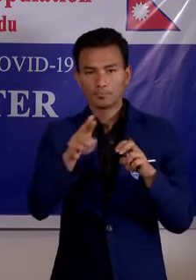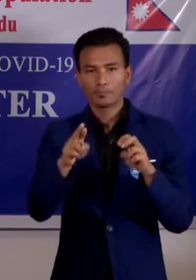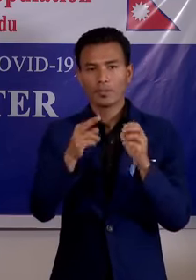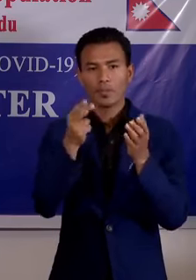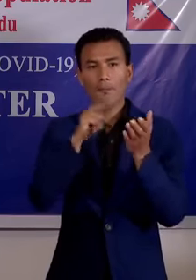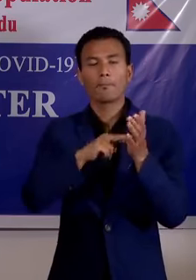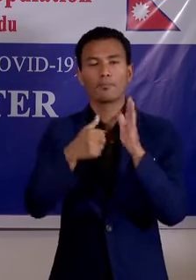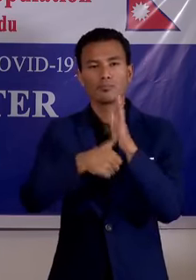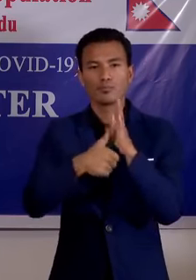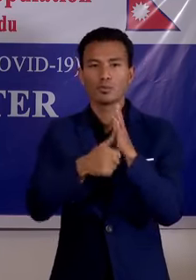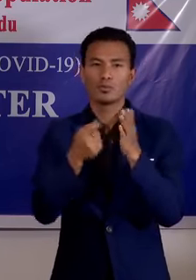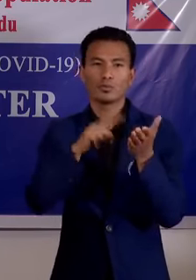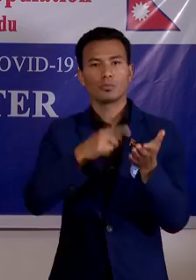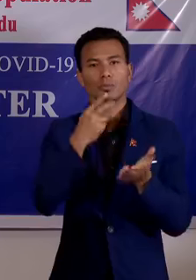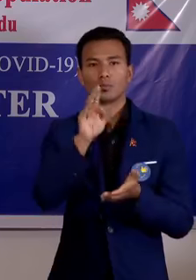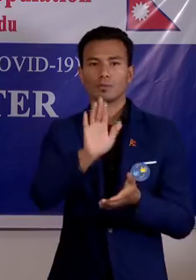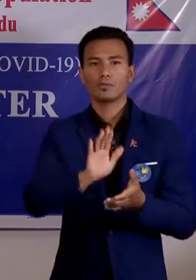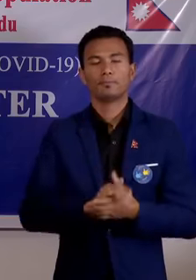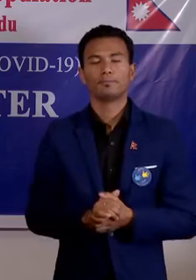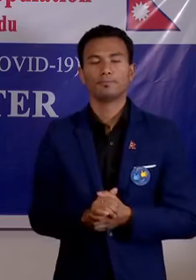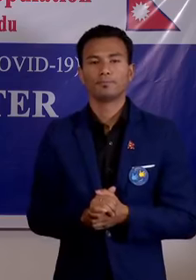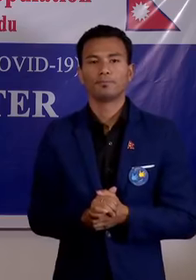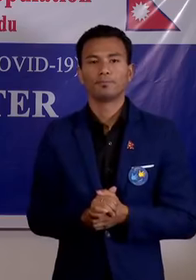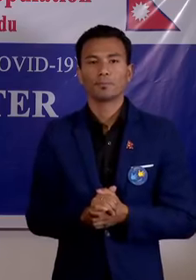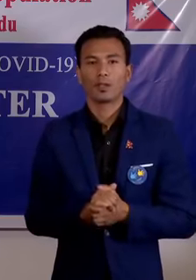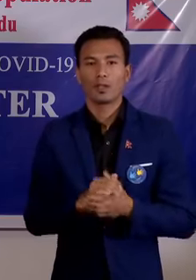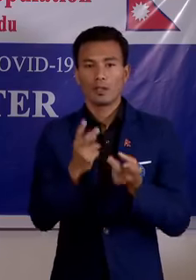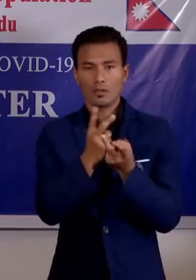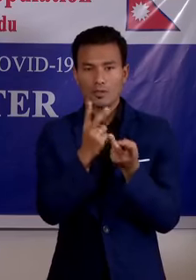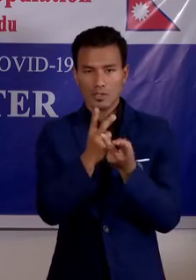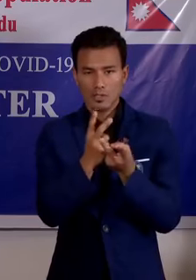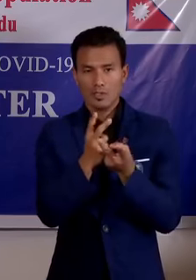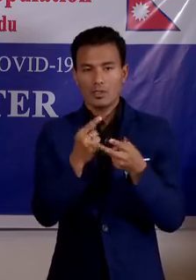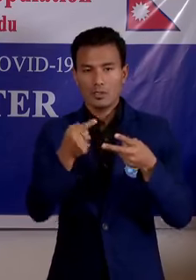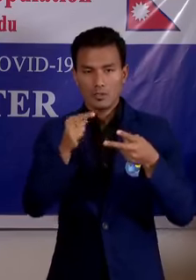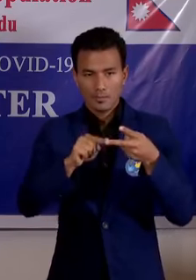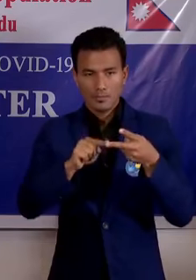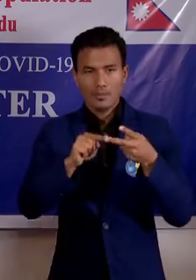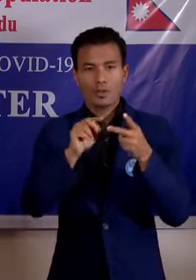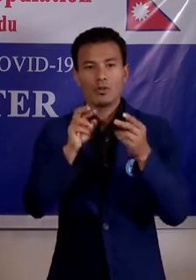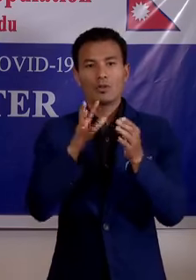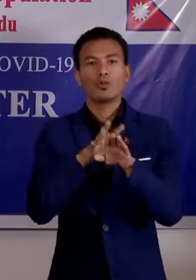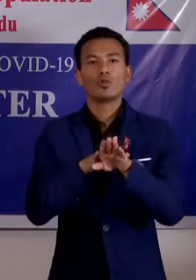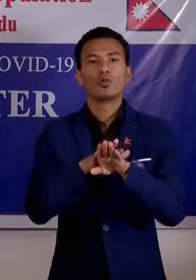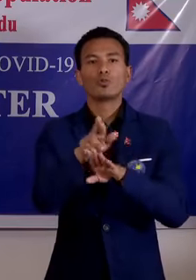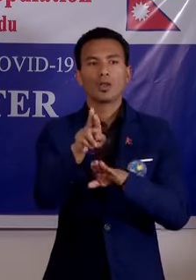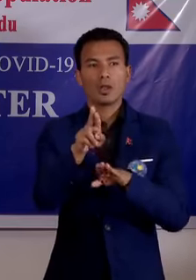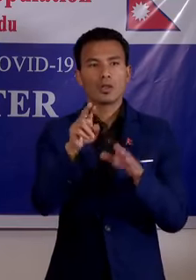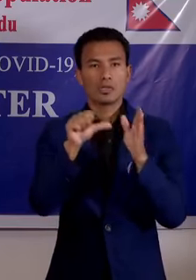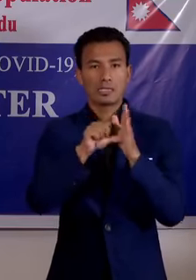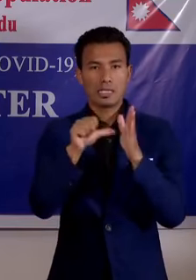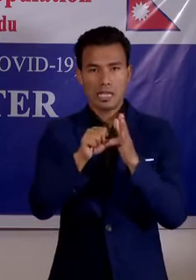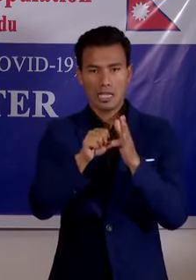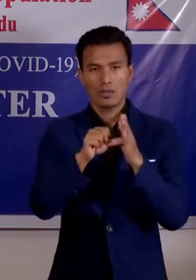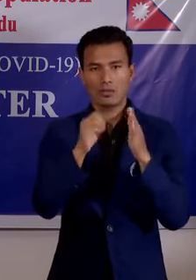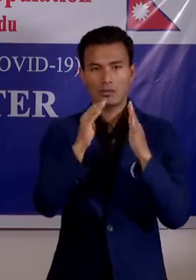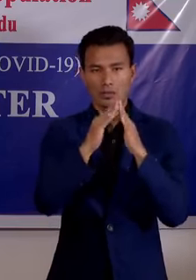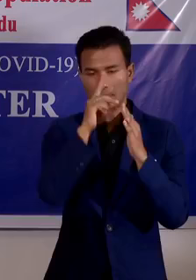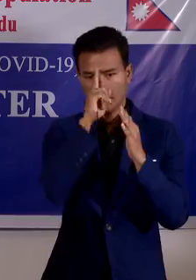ट्रेसिङ गर्ने काम सुरु भइसकेको छ। त्यसै गरी रौतहट जिल्लाको क्वारेन्टाइनमा